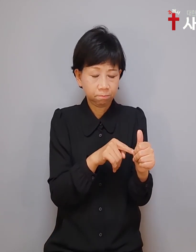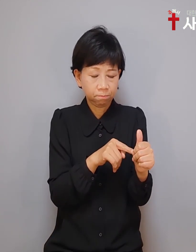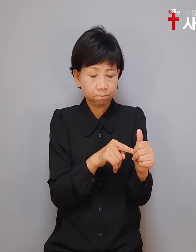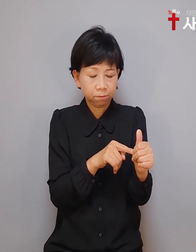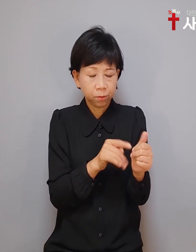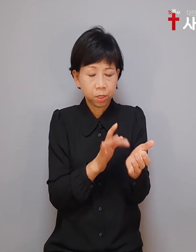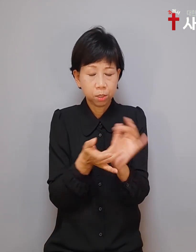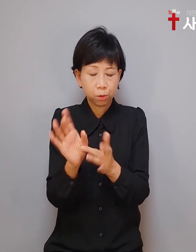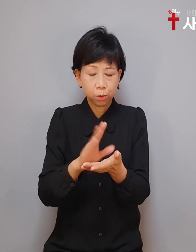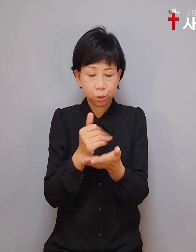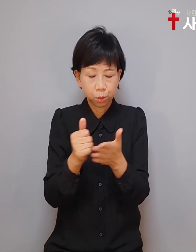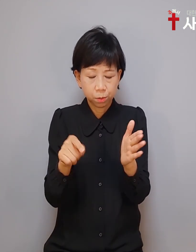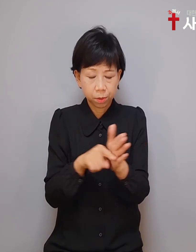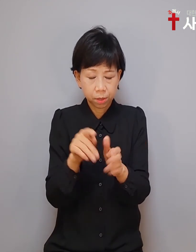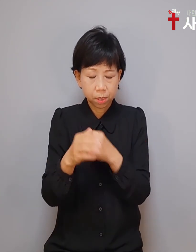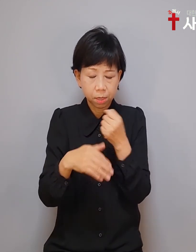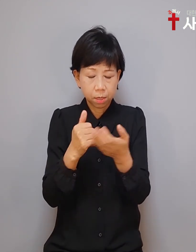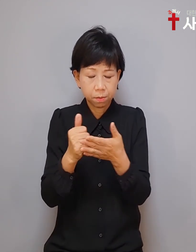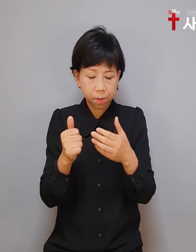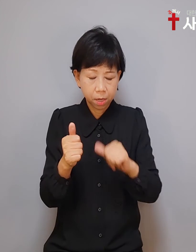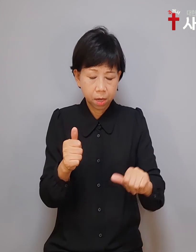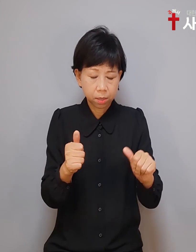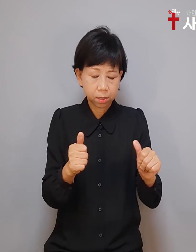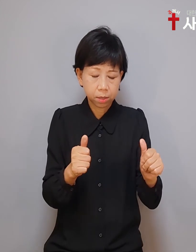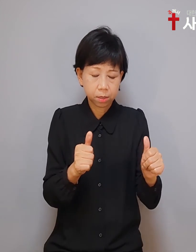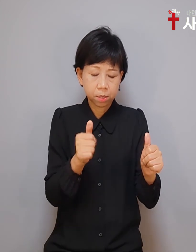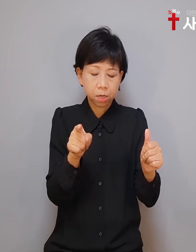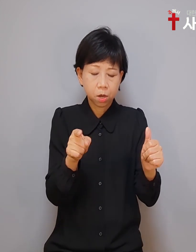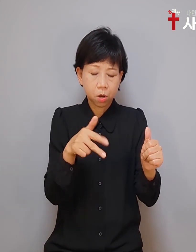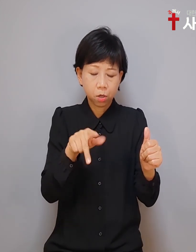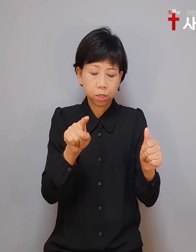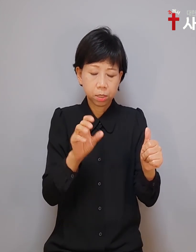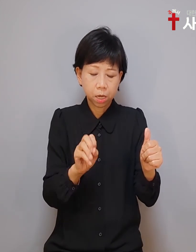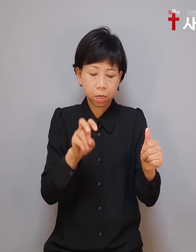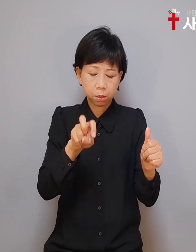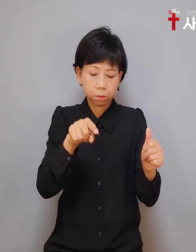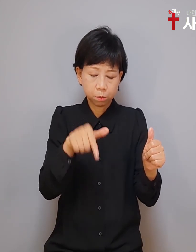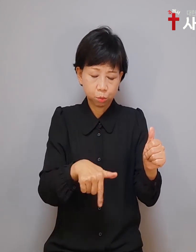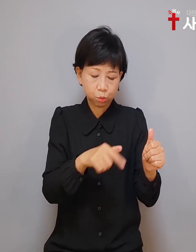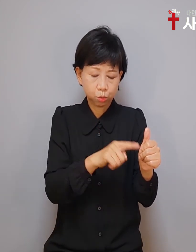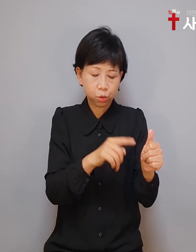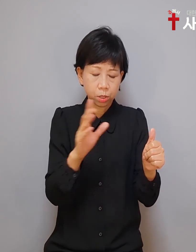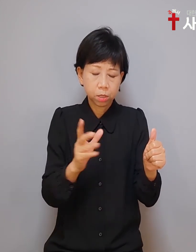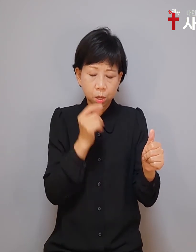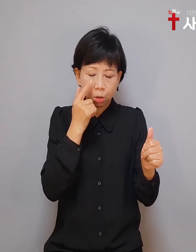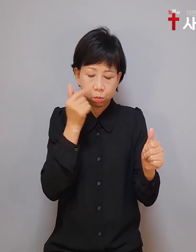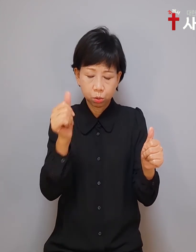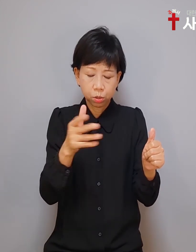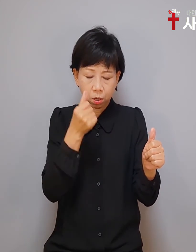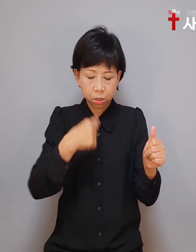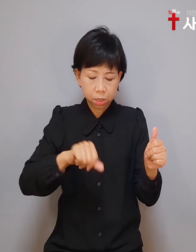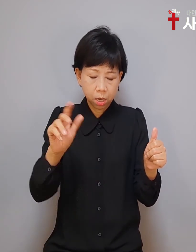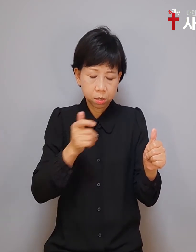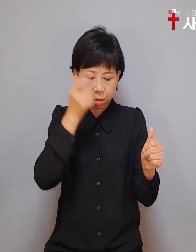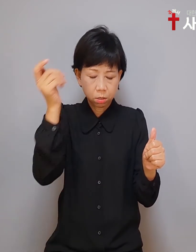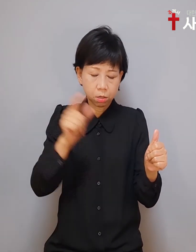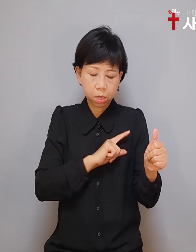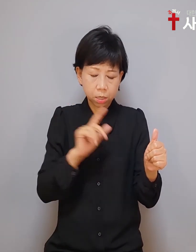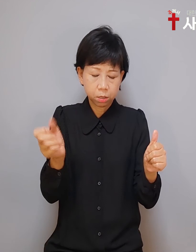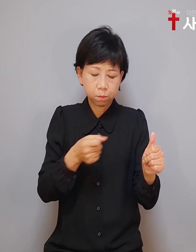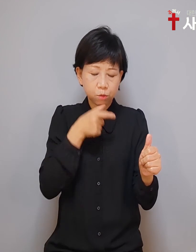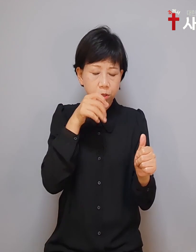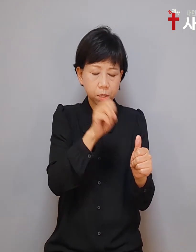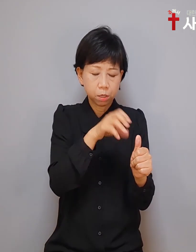예수 그리스도를 믿는 하나님의 아들 허장묵에게 내가 성부와 성자와 성령의 이름으로